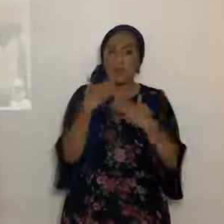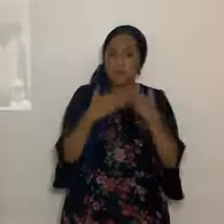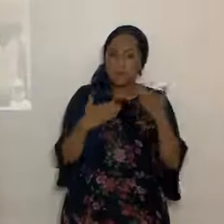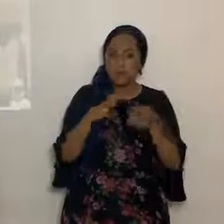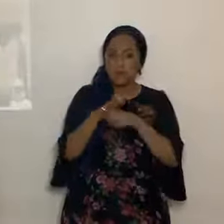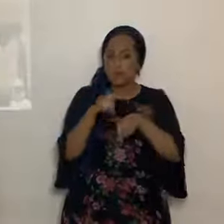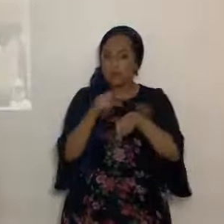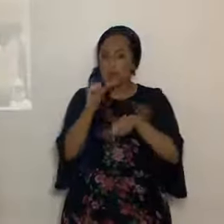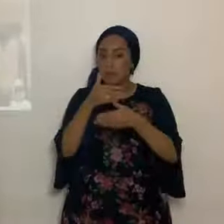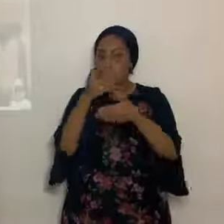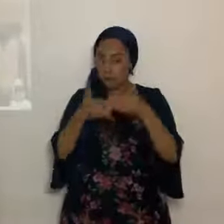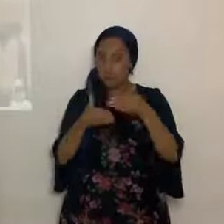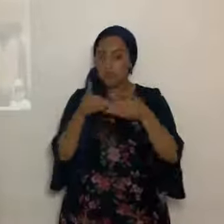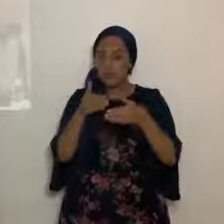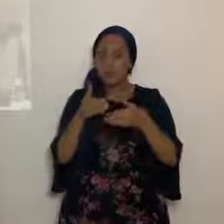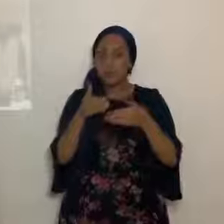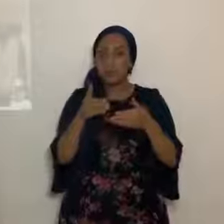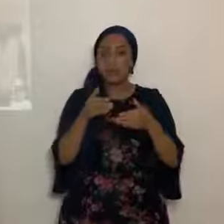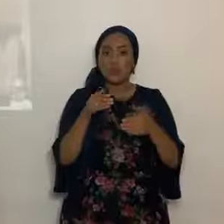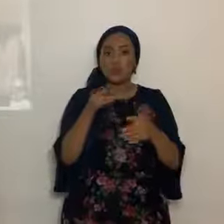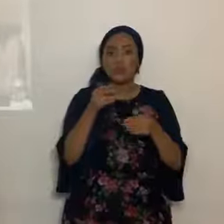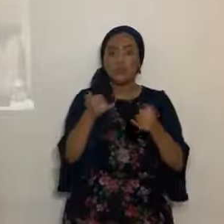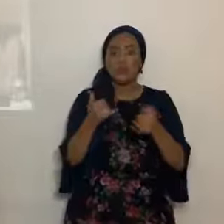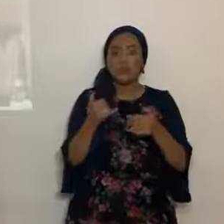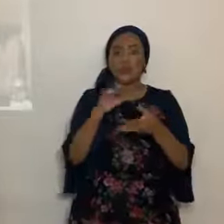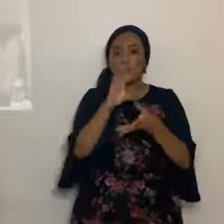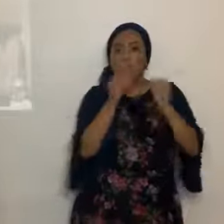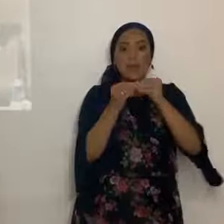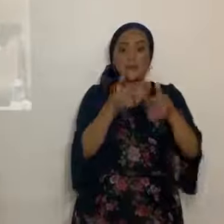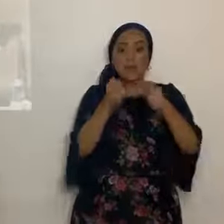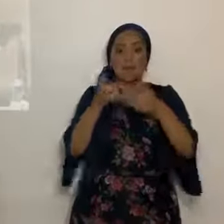tiempo, aunque ya voy terminando, vamos a hacer un ligero repaso.